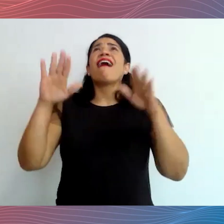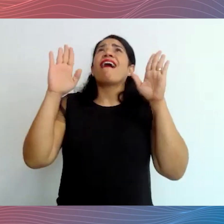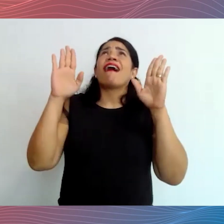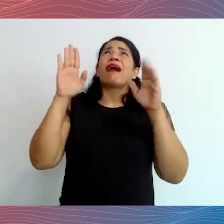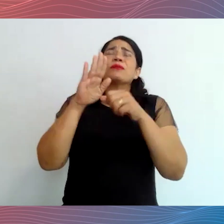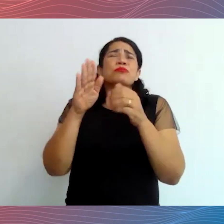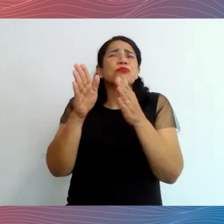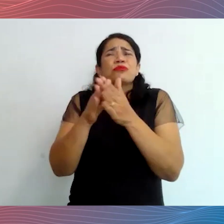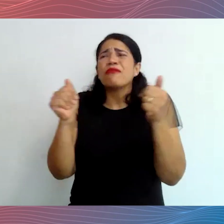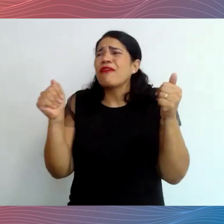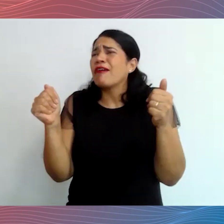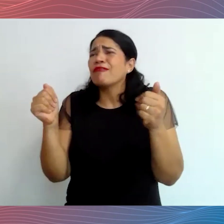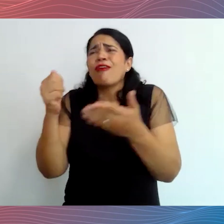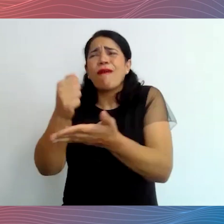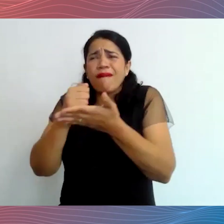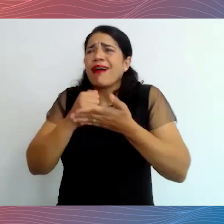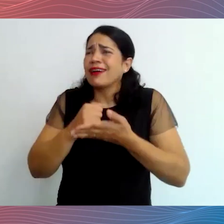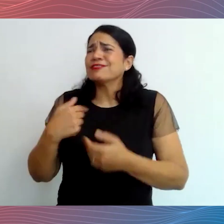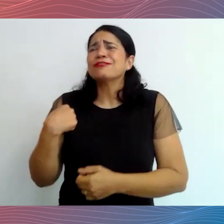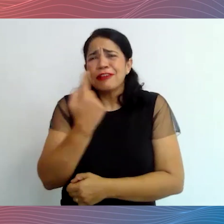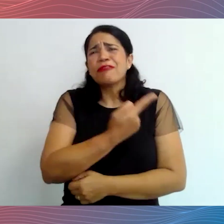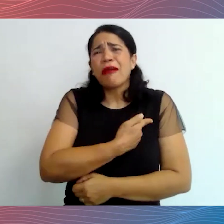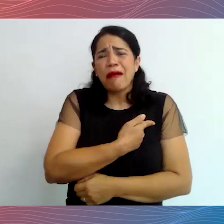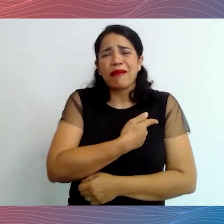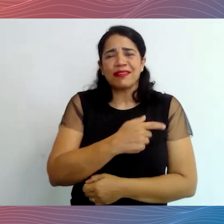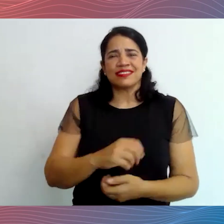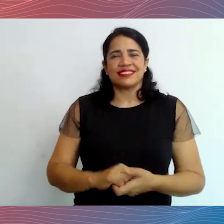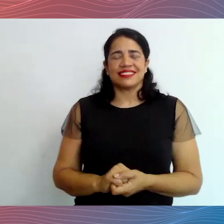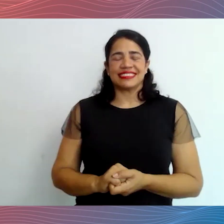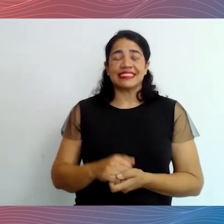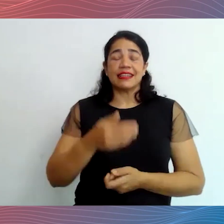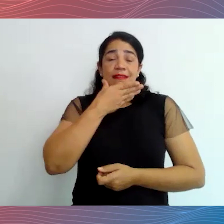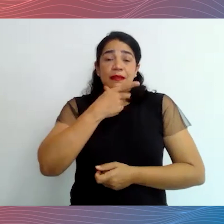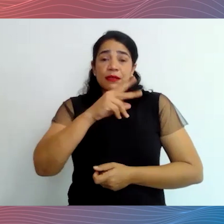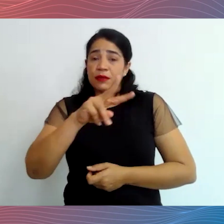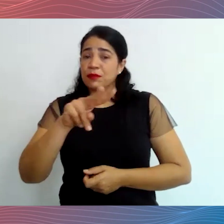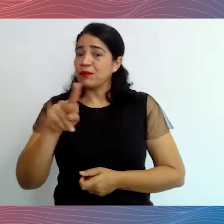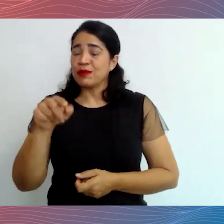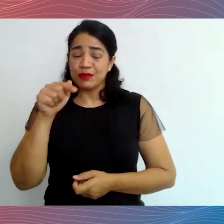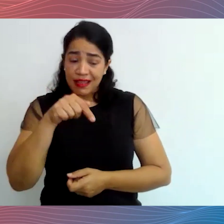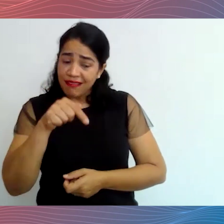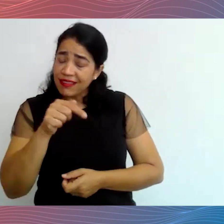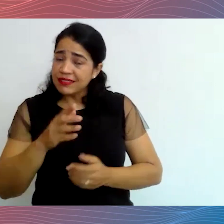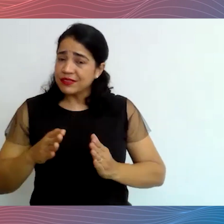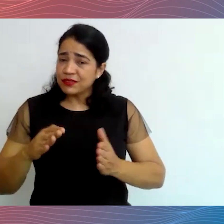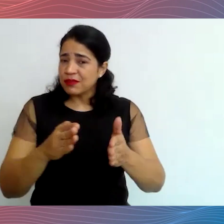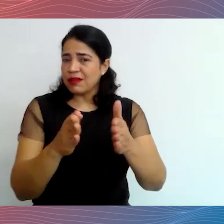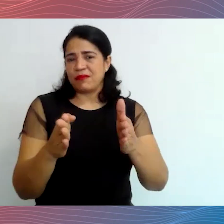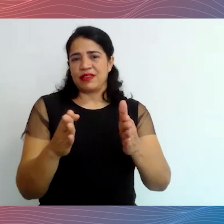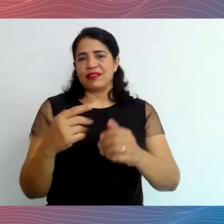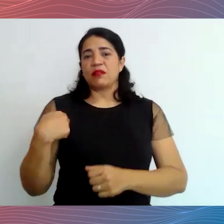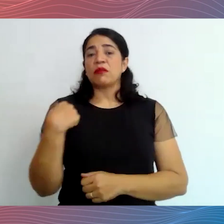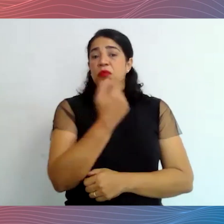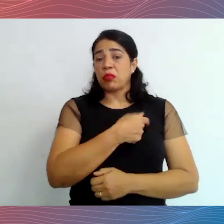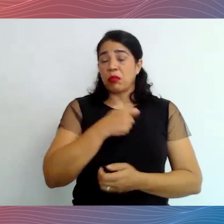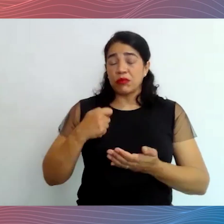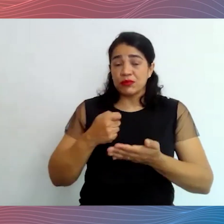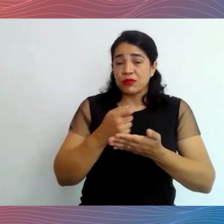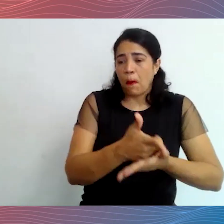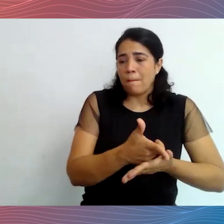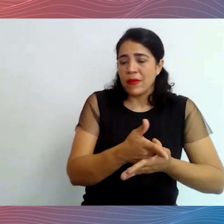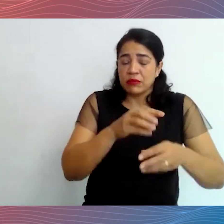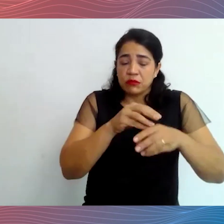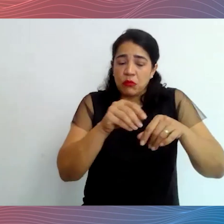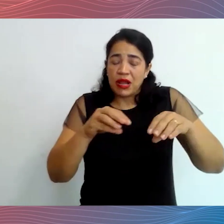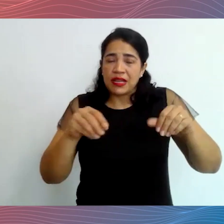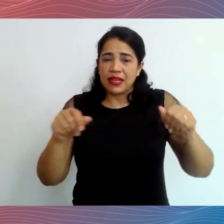Irmãos, esse é o caminho. Nós compramos uma terra em Torres Vedras,